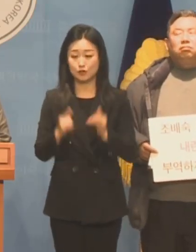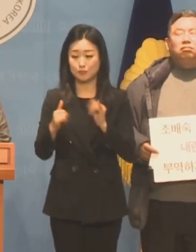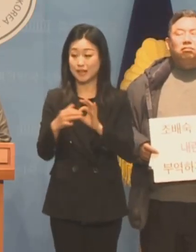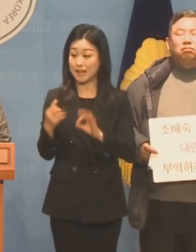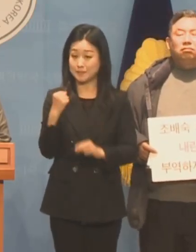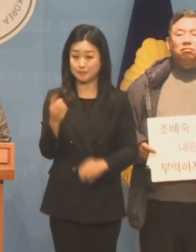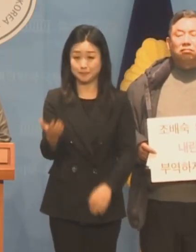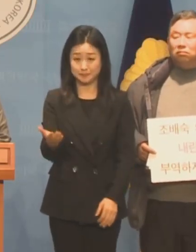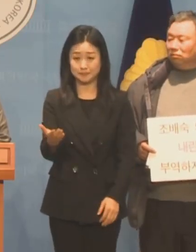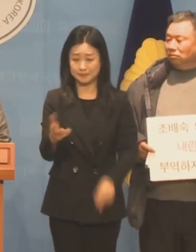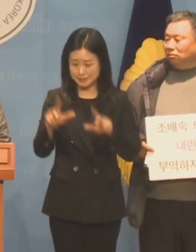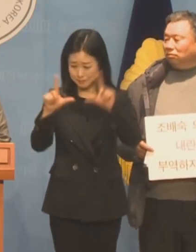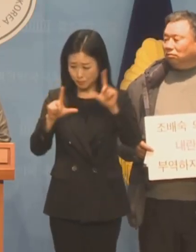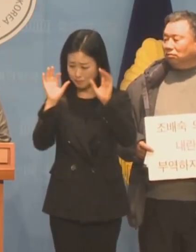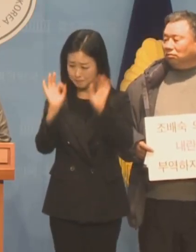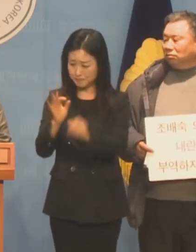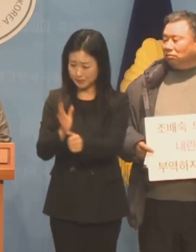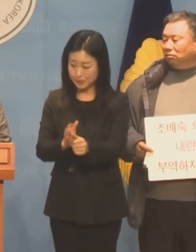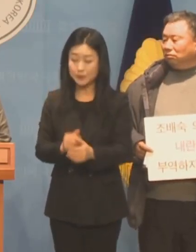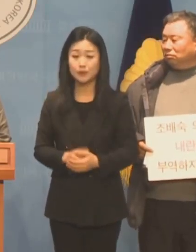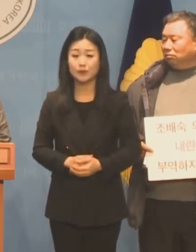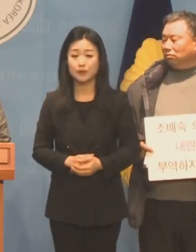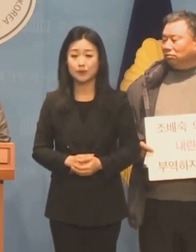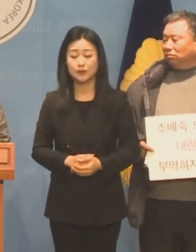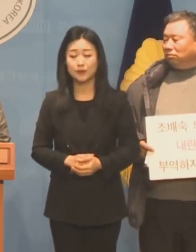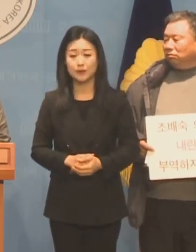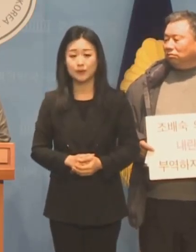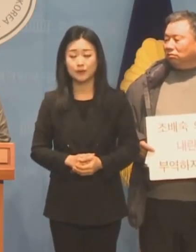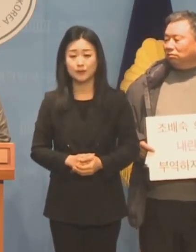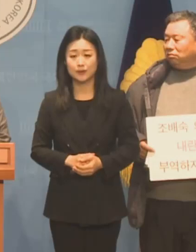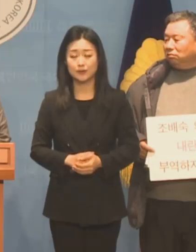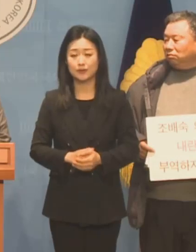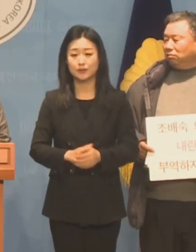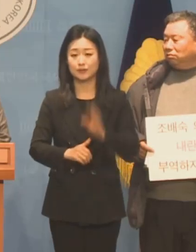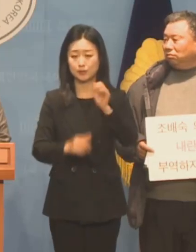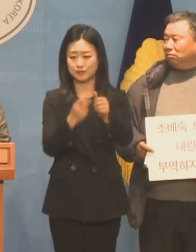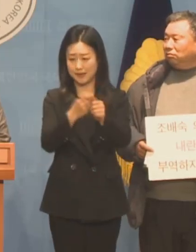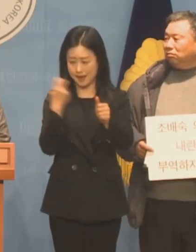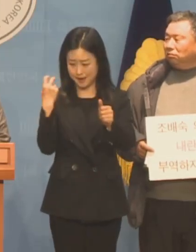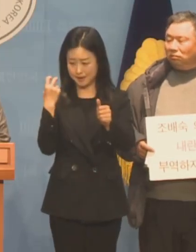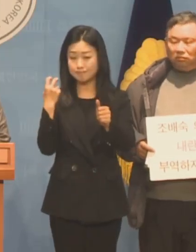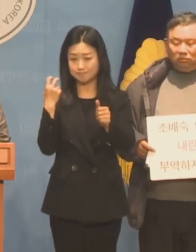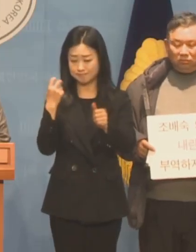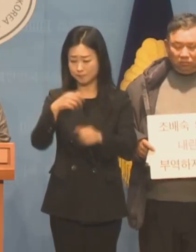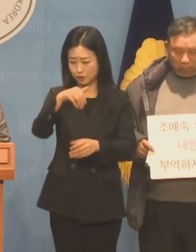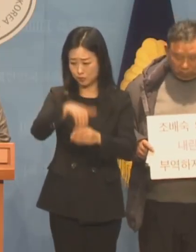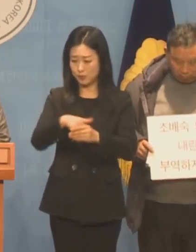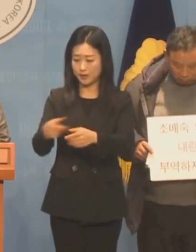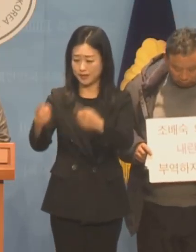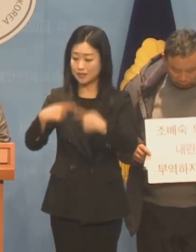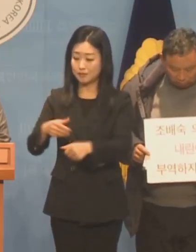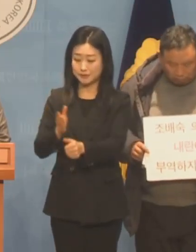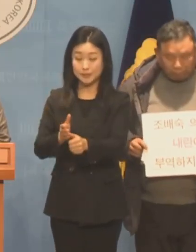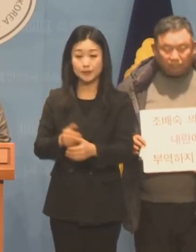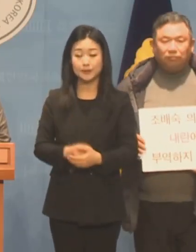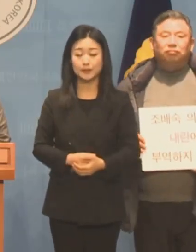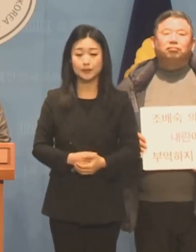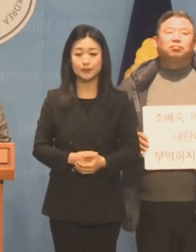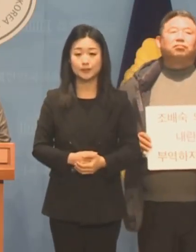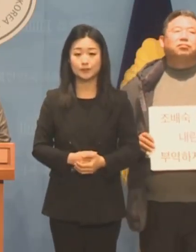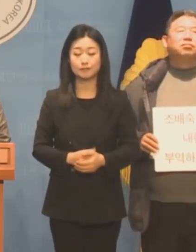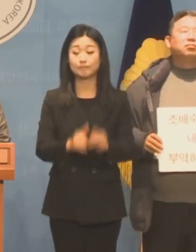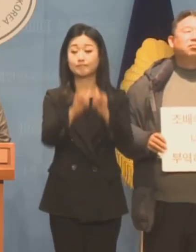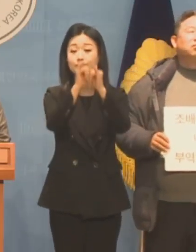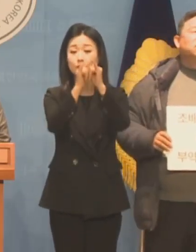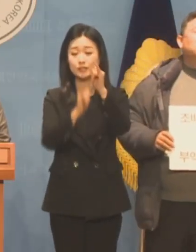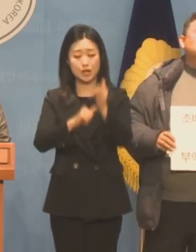국민의힘도 현실을 바로 직시하고 탄핵에 적극 동참하시길 촉구하고요.